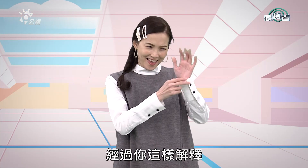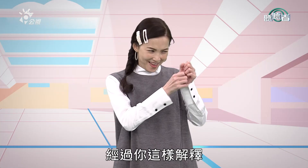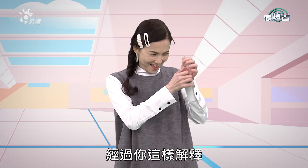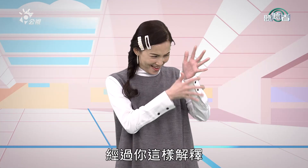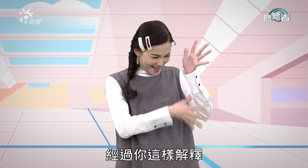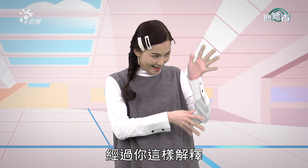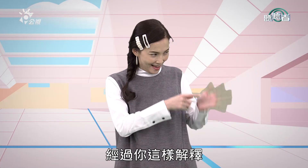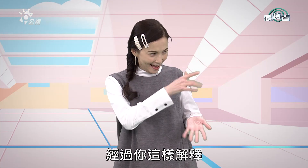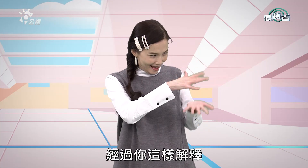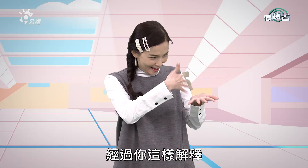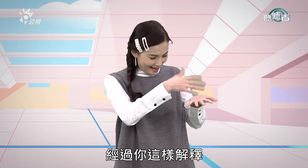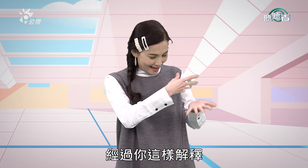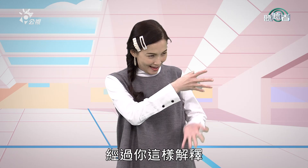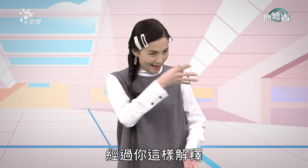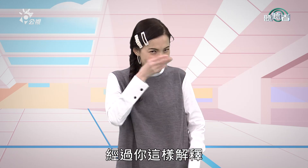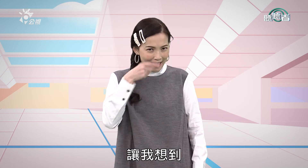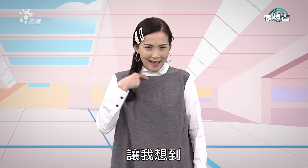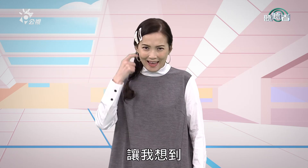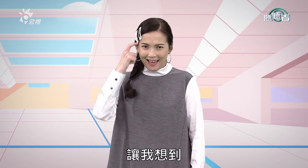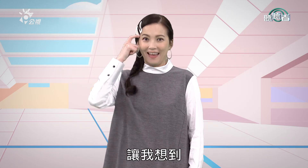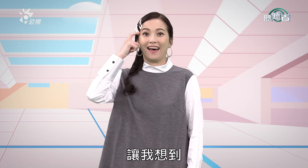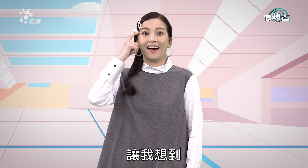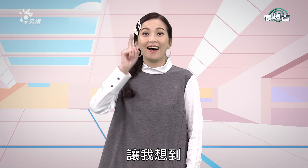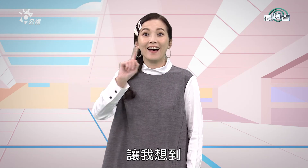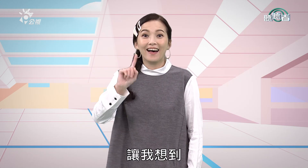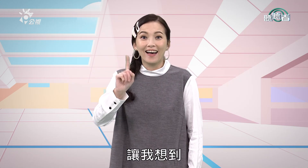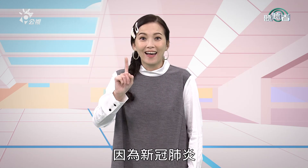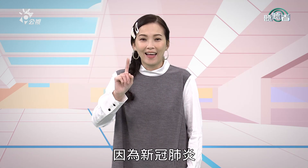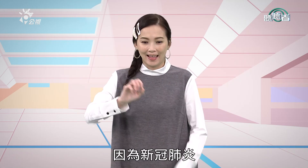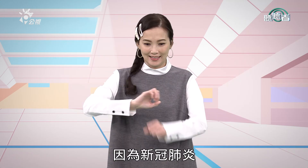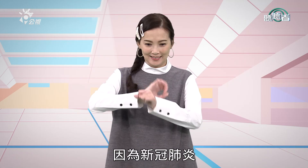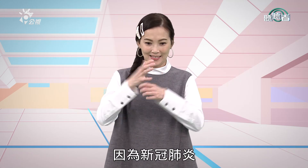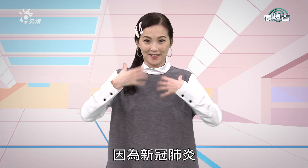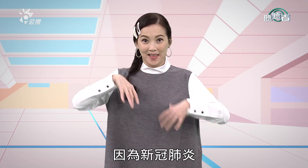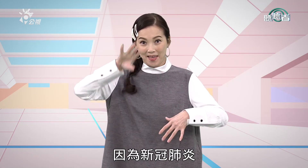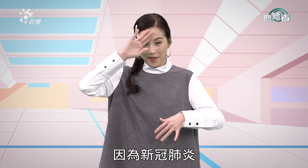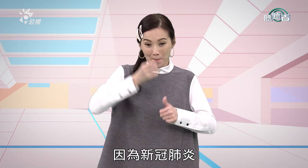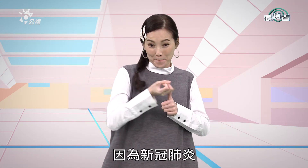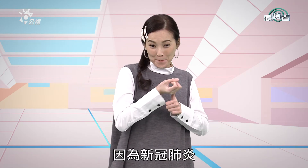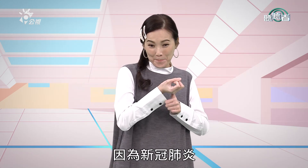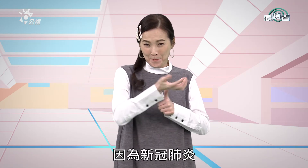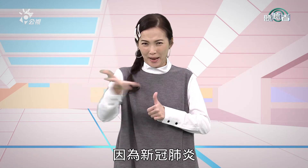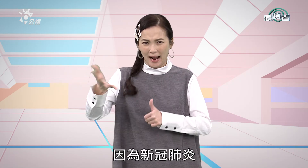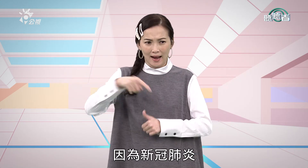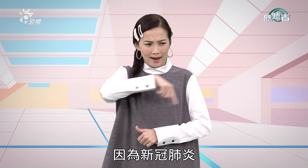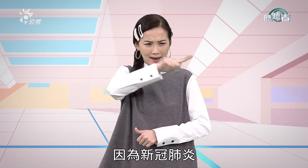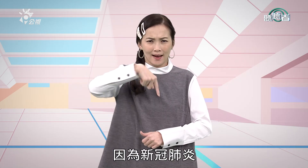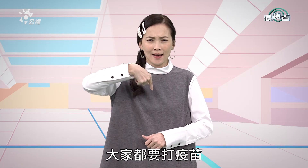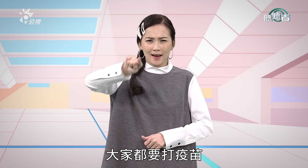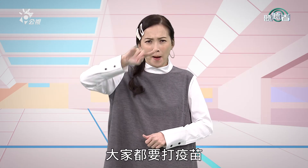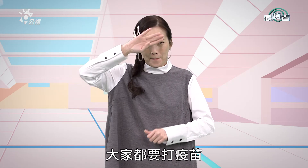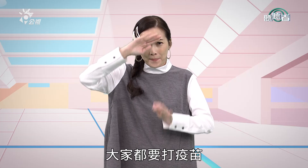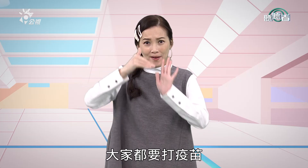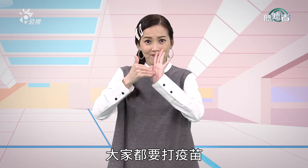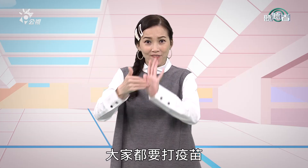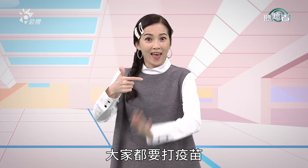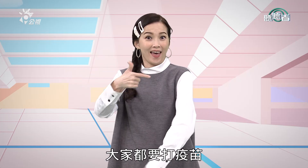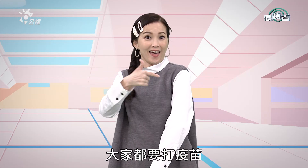经过你这样解释啊，让我想到，因为新冠肺炎，大家都要打